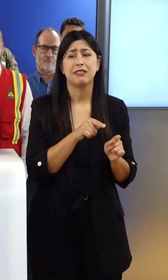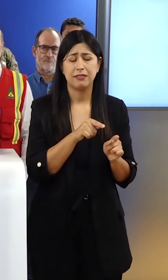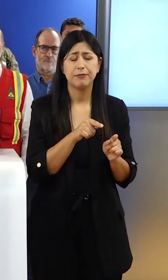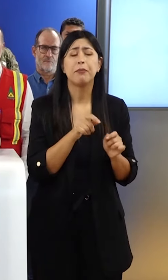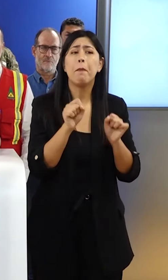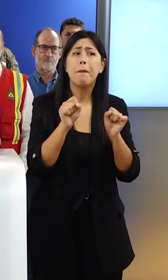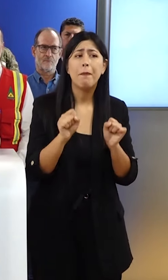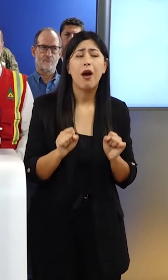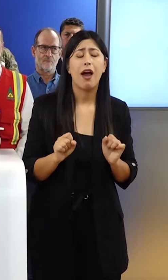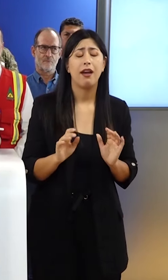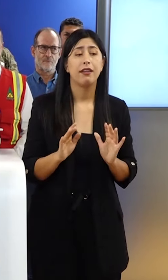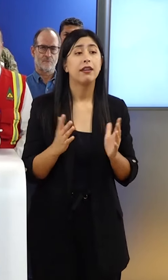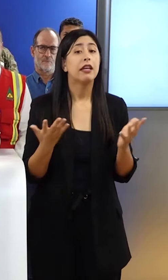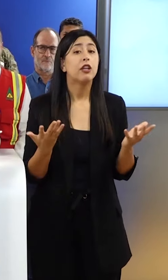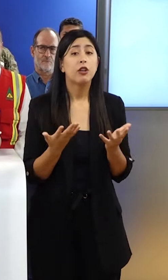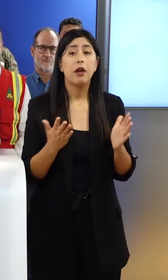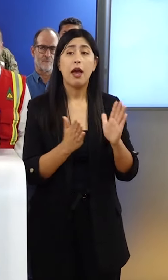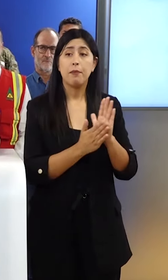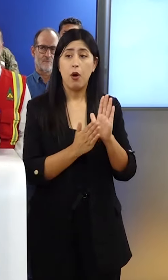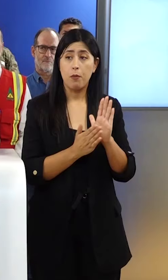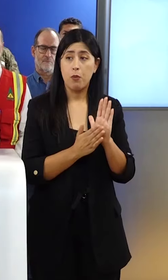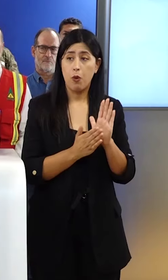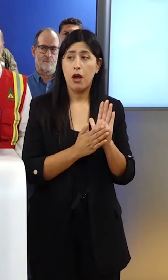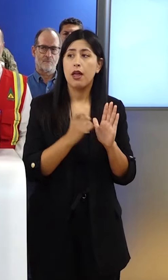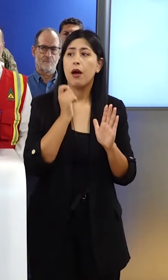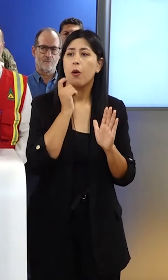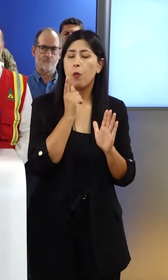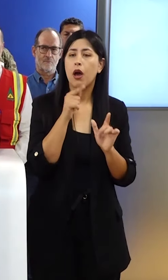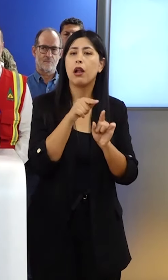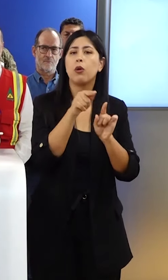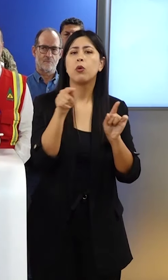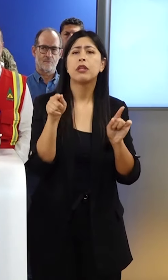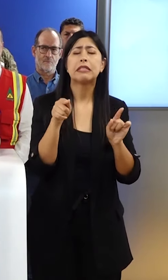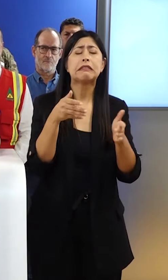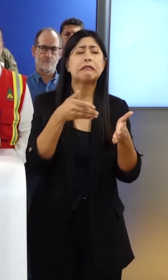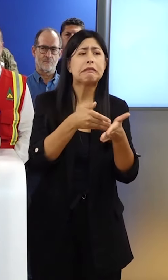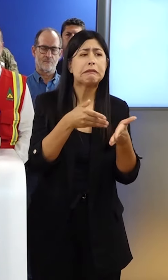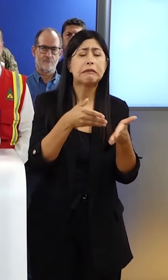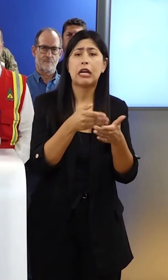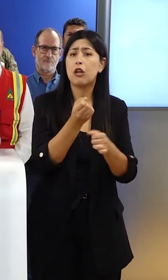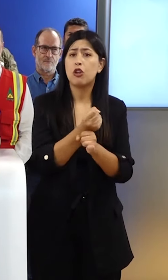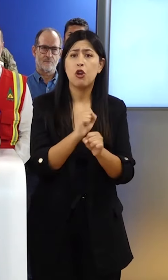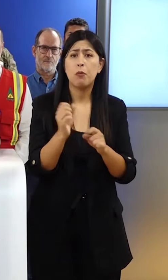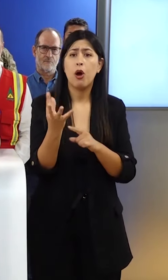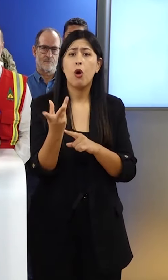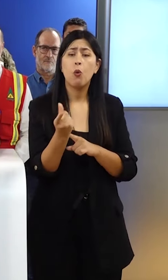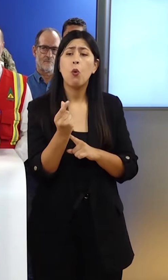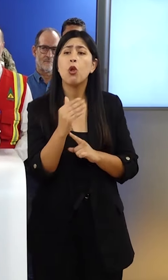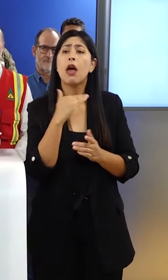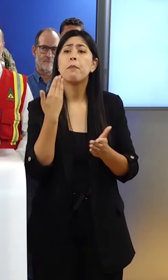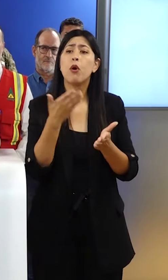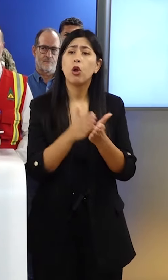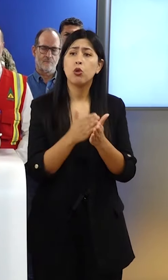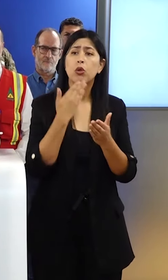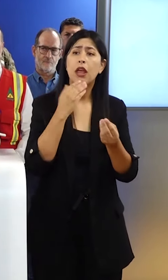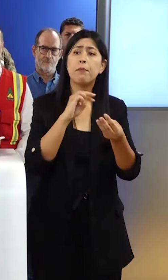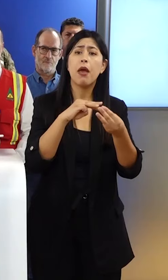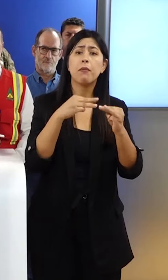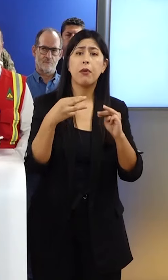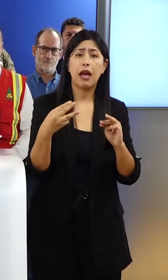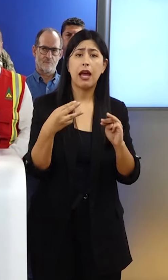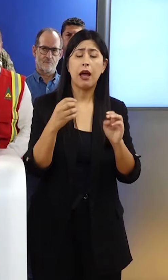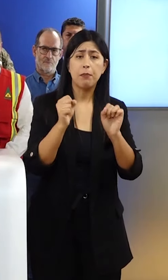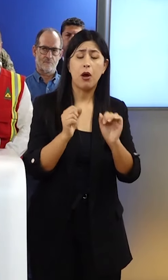que vamos a proponerles es que cuando haya dificultades para hacer uso de la cuota mortuoria y de los mecanismos que están